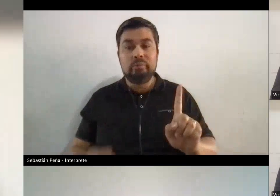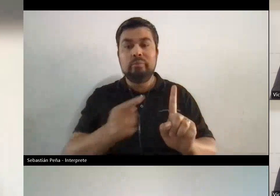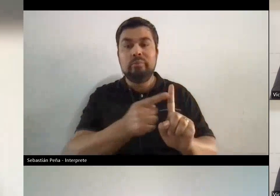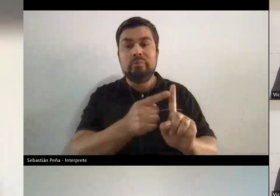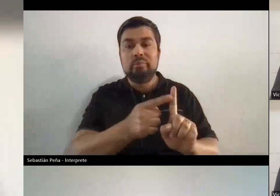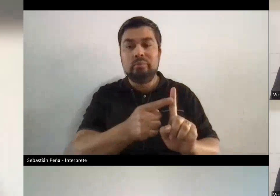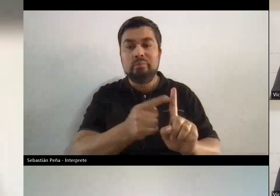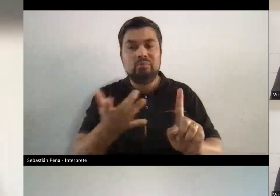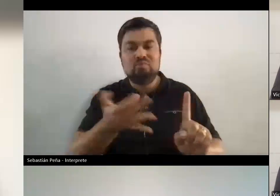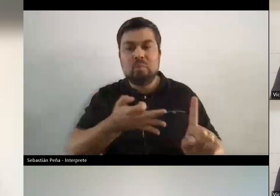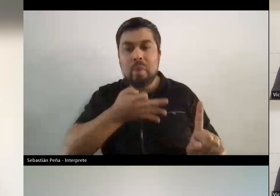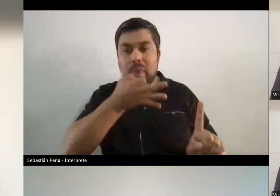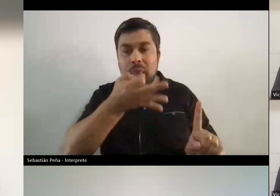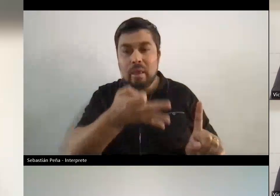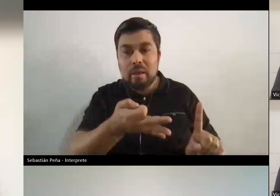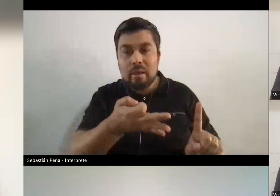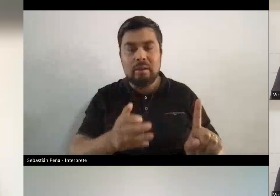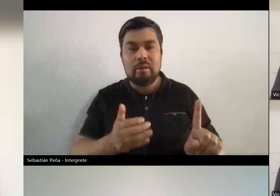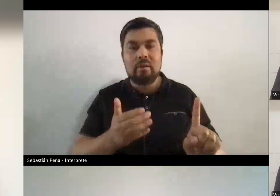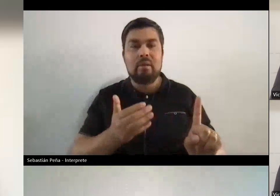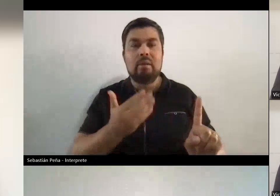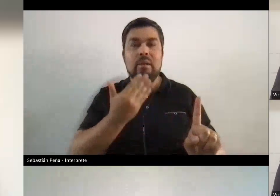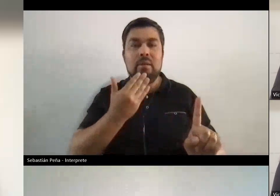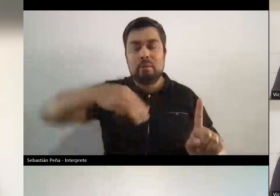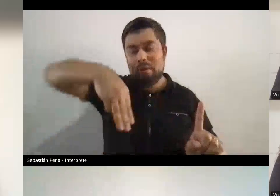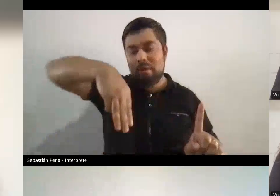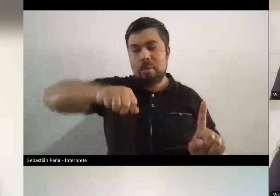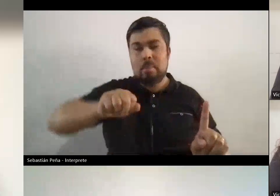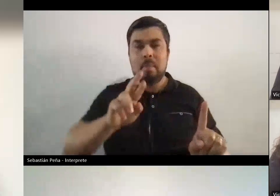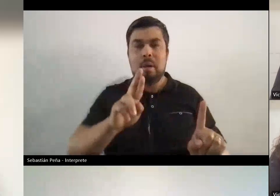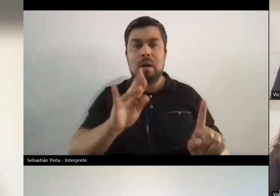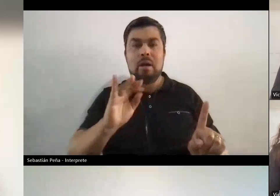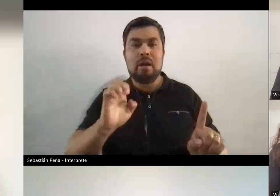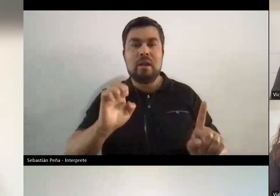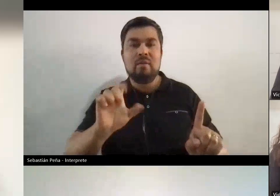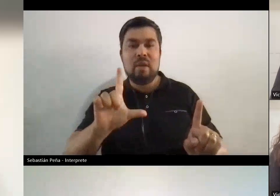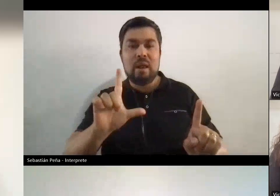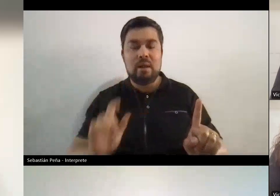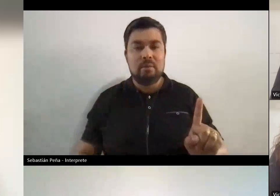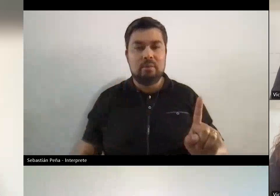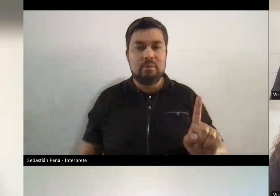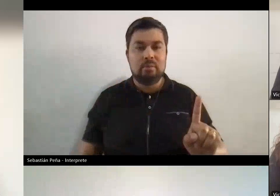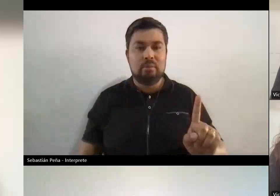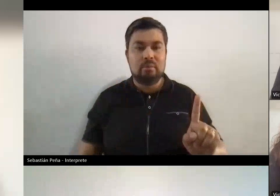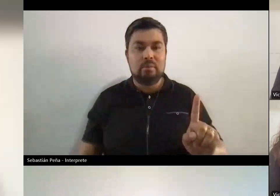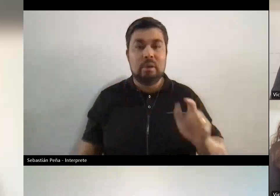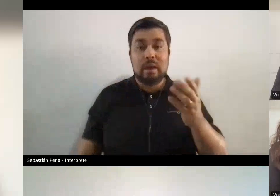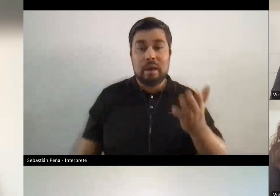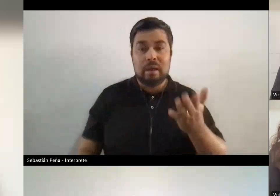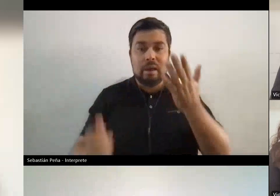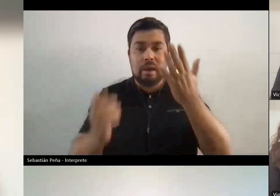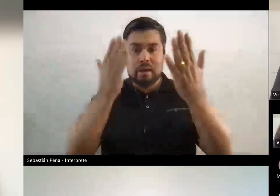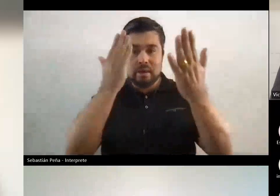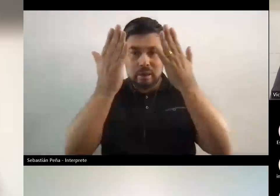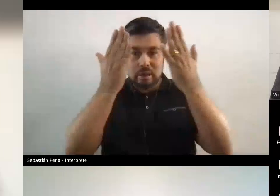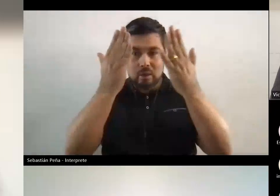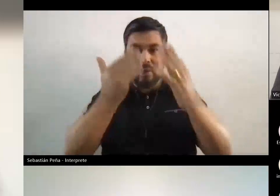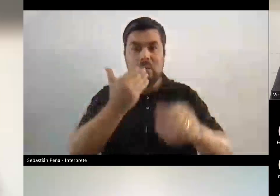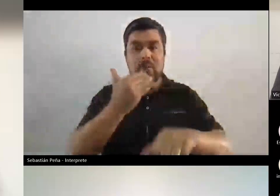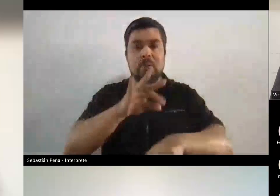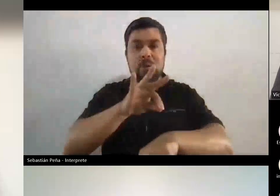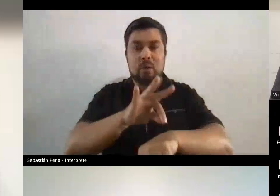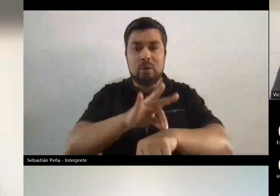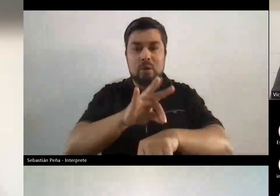y enriquecer también Maribel González Moraga. Ella es psicóloga, doctora en